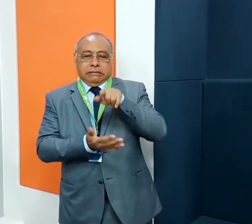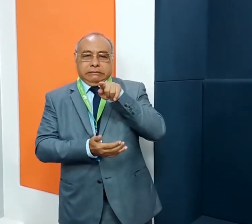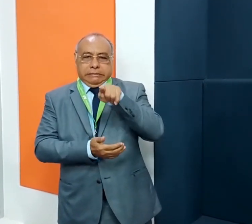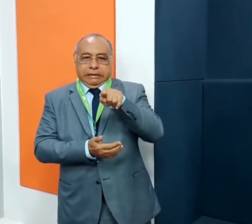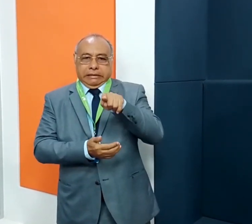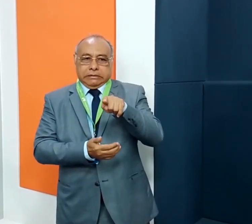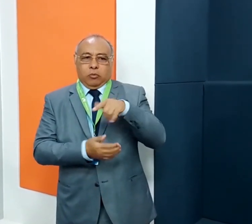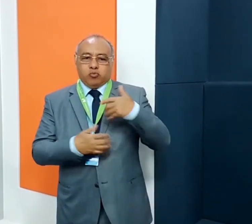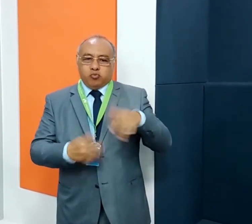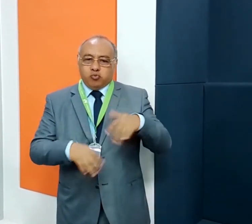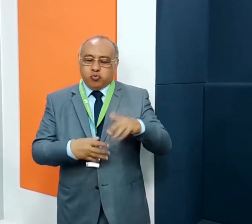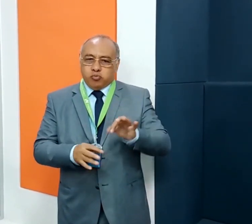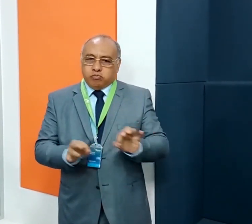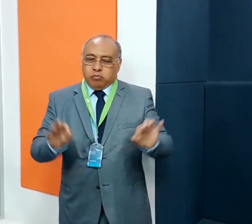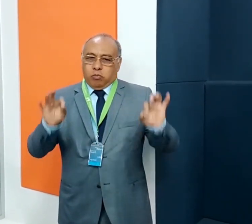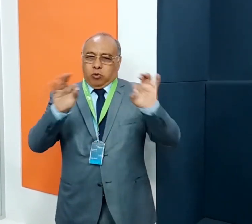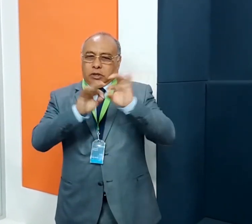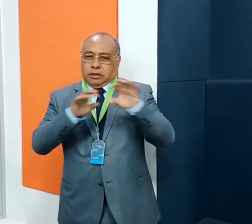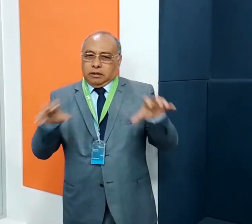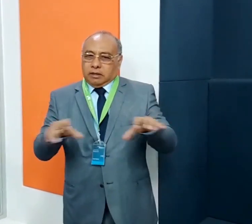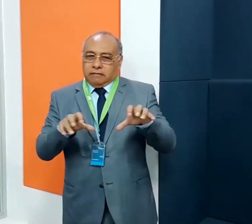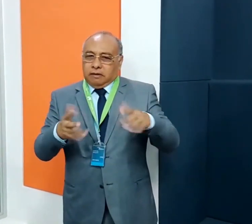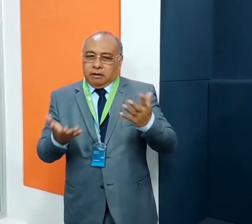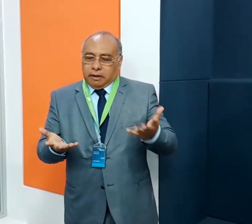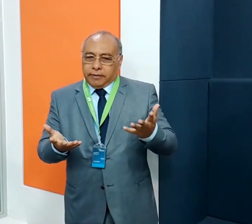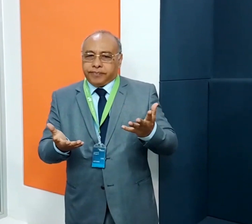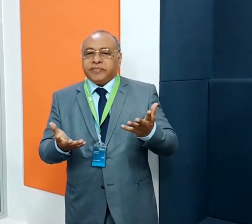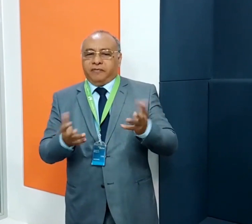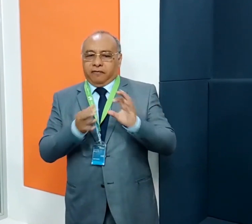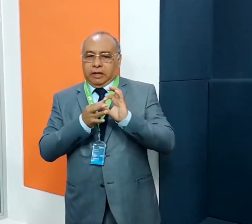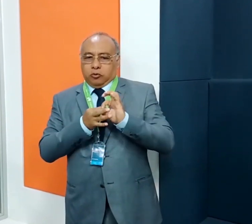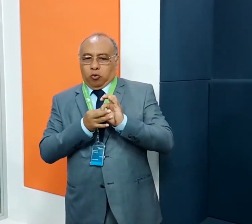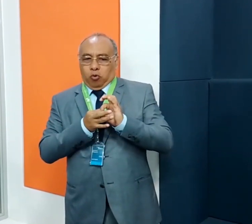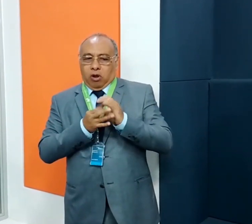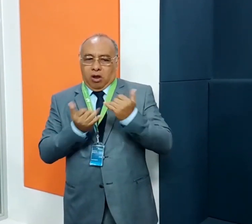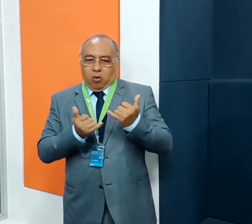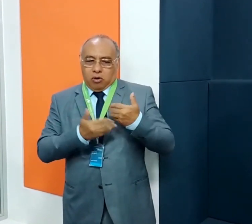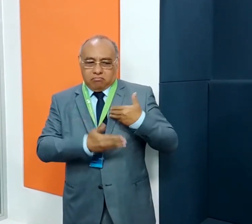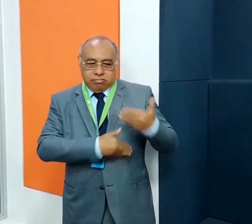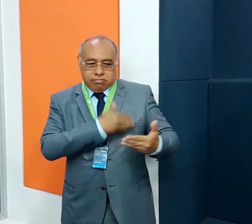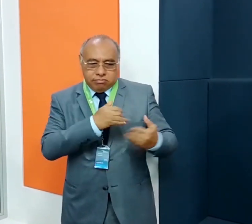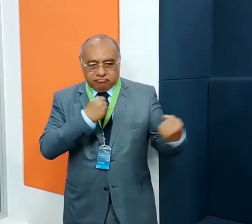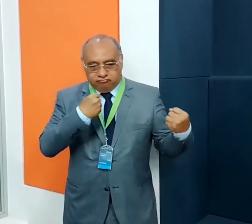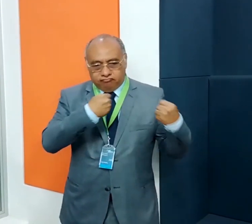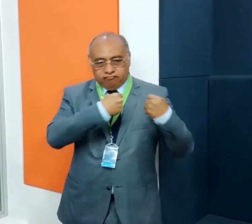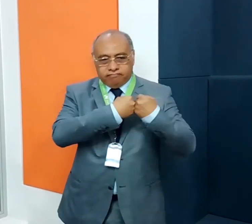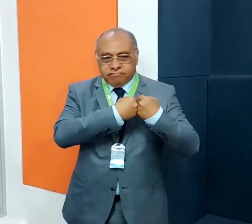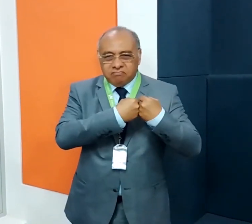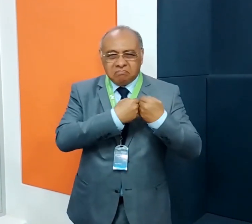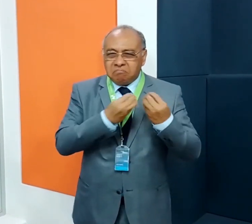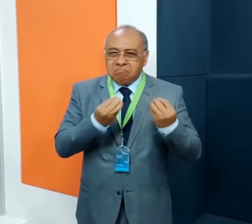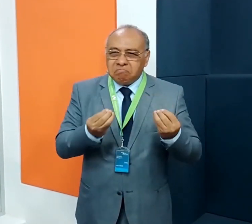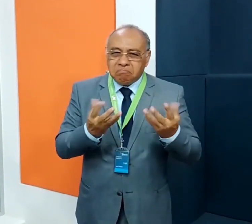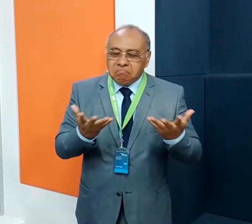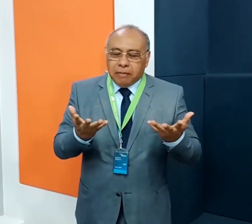en una actividad de suma importancia fenascol y la fundación hemos realizado una